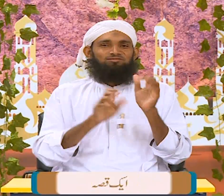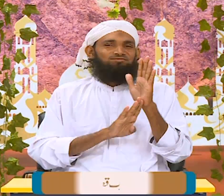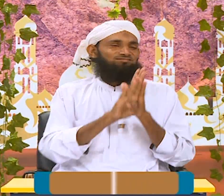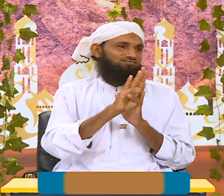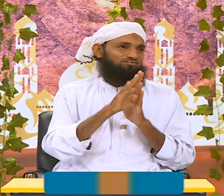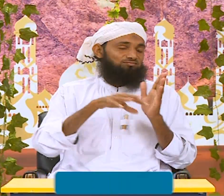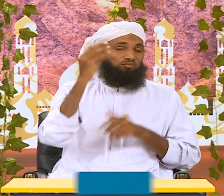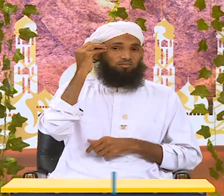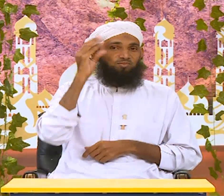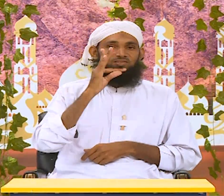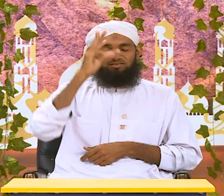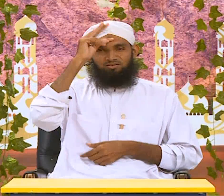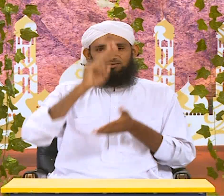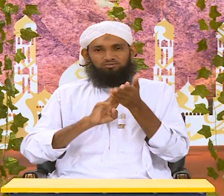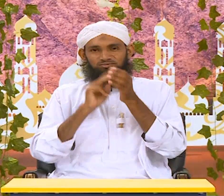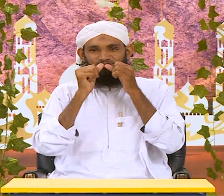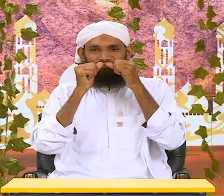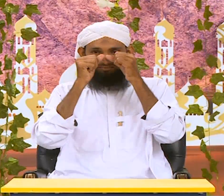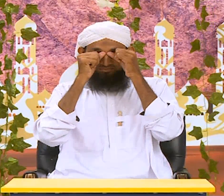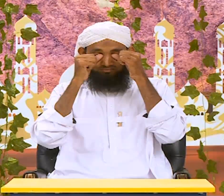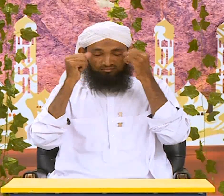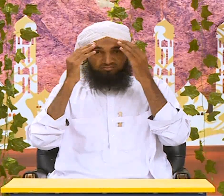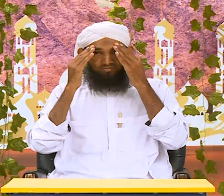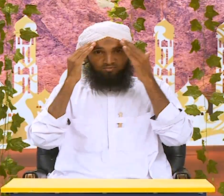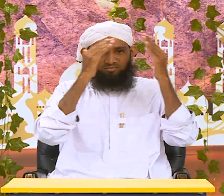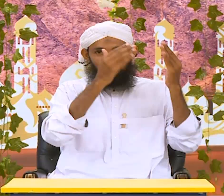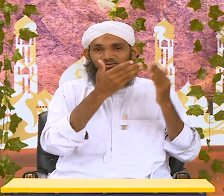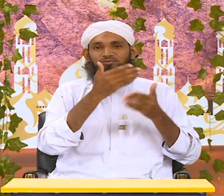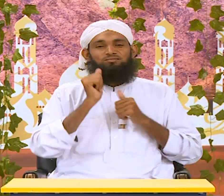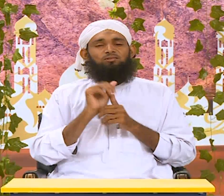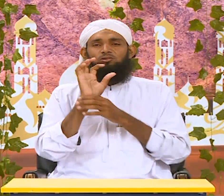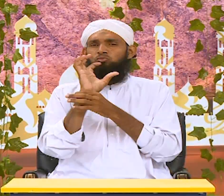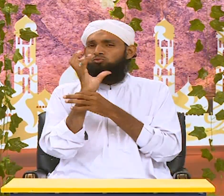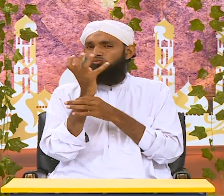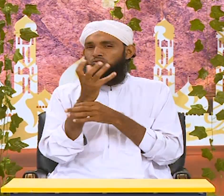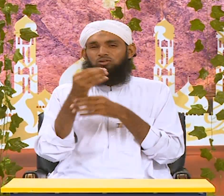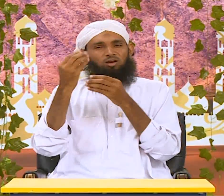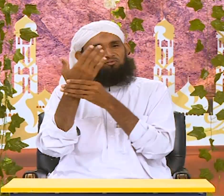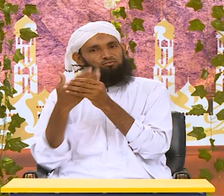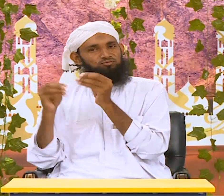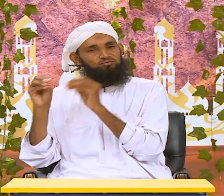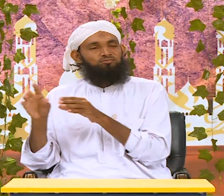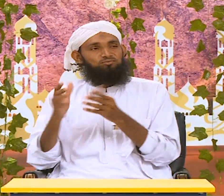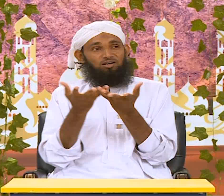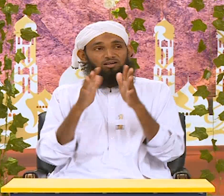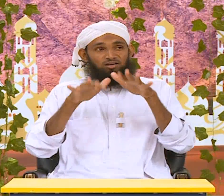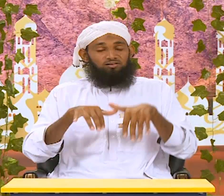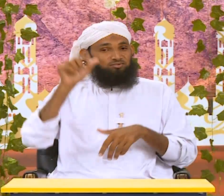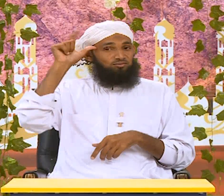آقائے نعمت مالک جنت صلی اللہ علیہ وآلہ وصحبہ وسلم دنیا پر آخرت کو ترجیح دیا کرتے تھے۔ کاش ہم